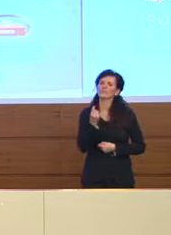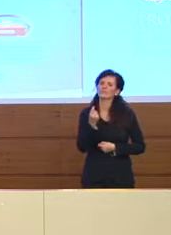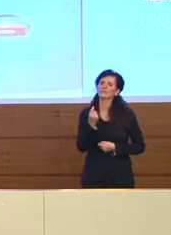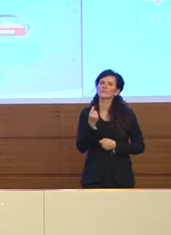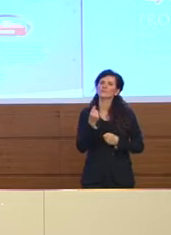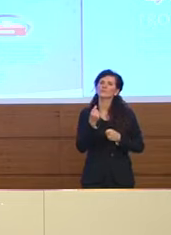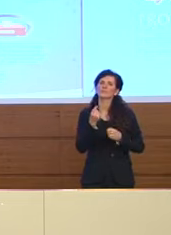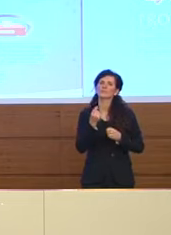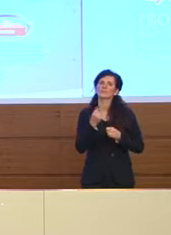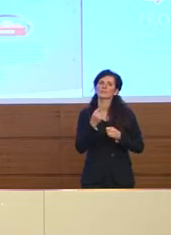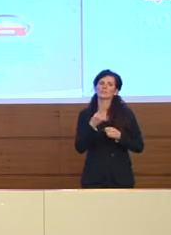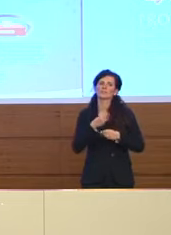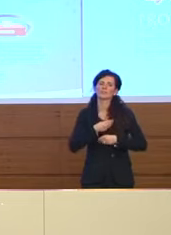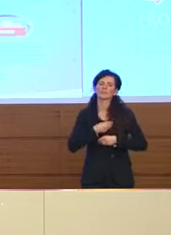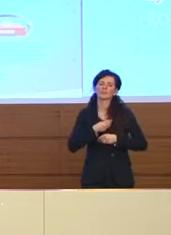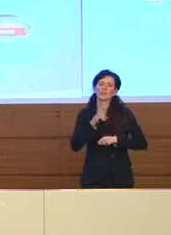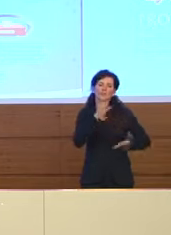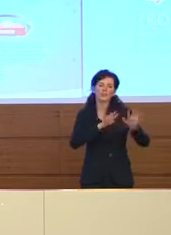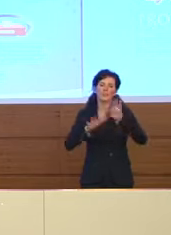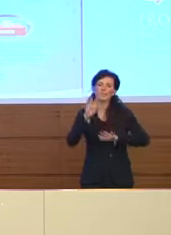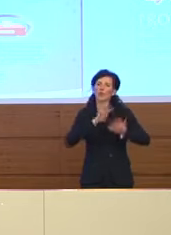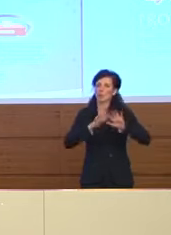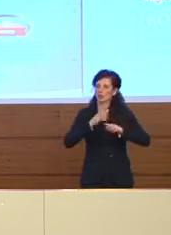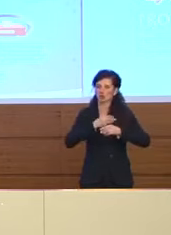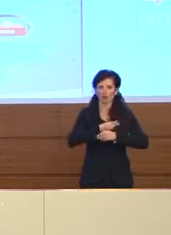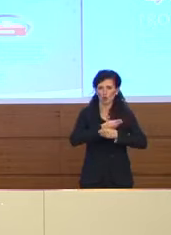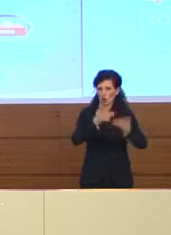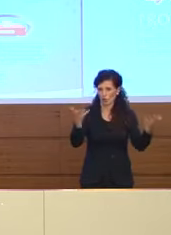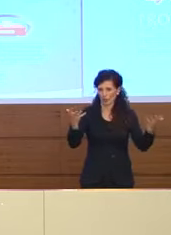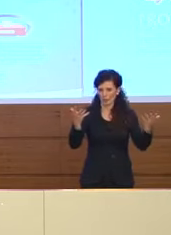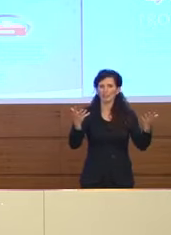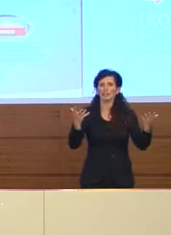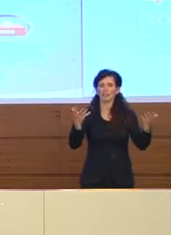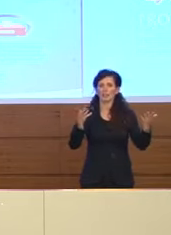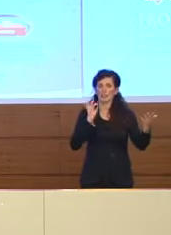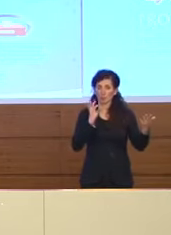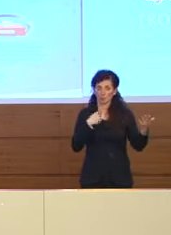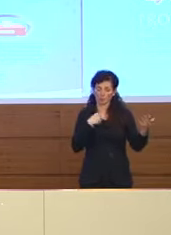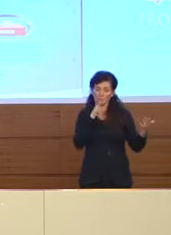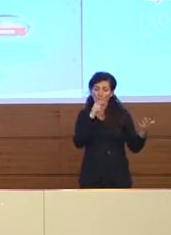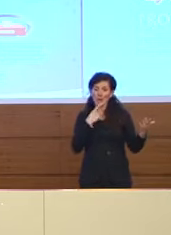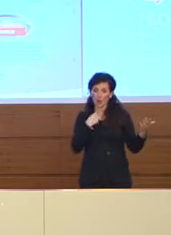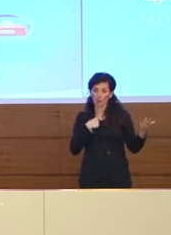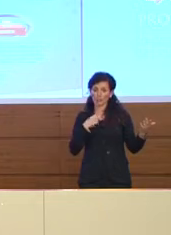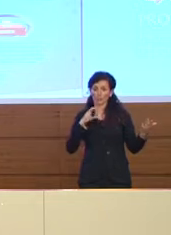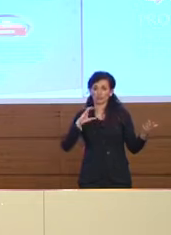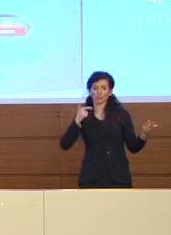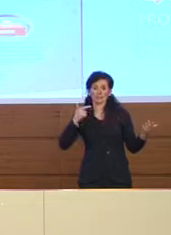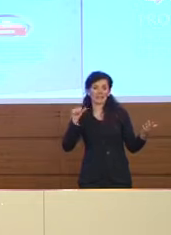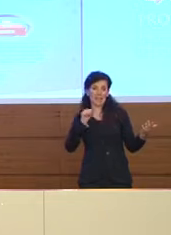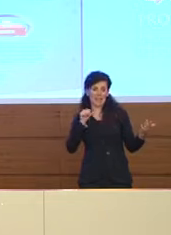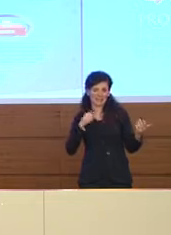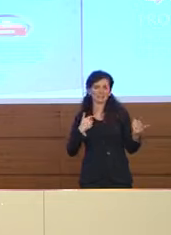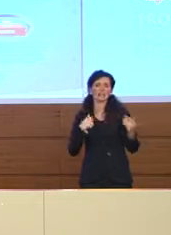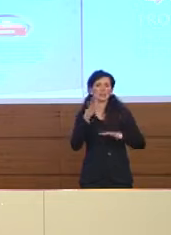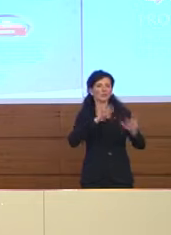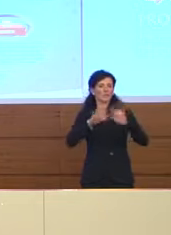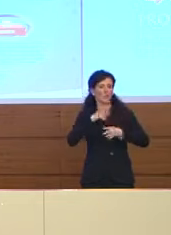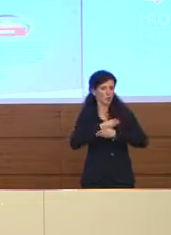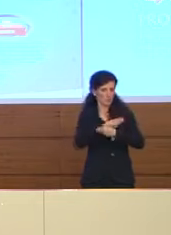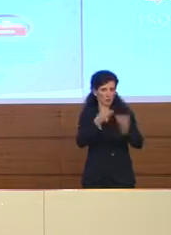informazioni parlo a nome del cts credo che tutti noi proprio perché